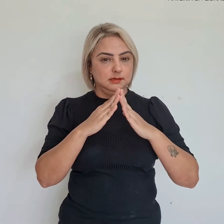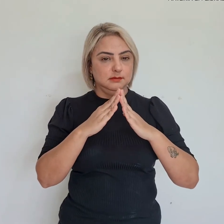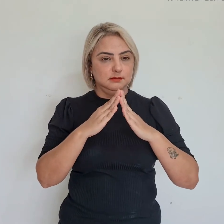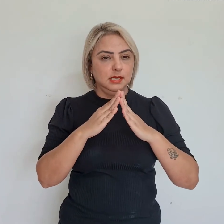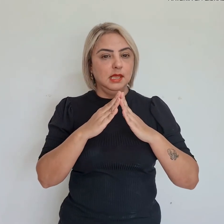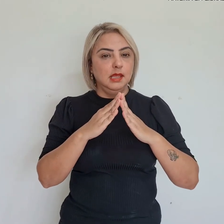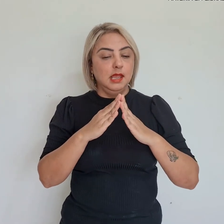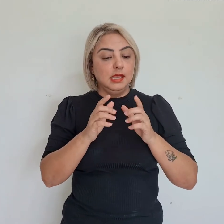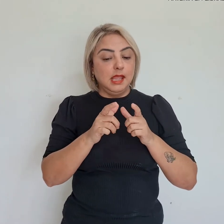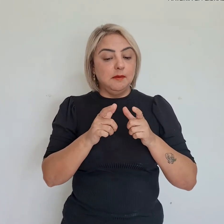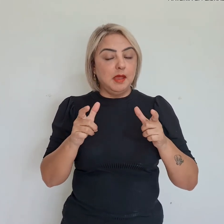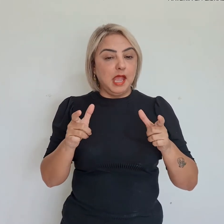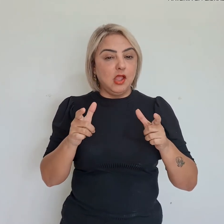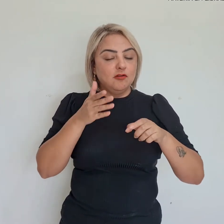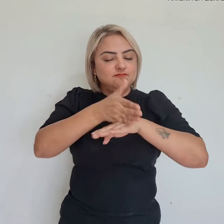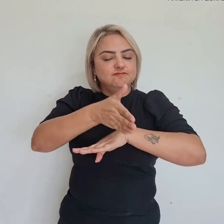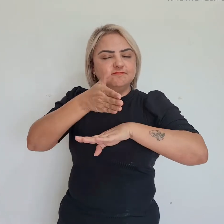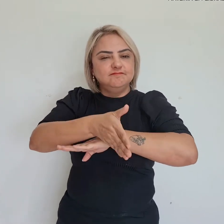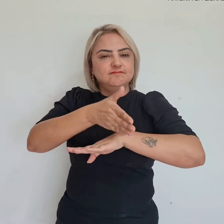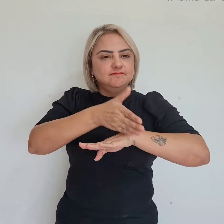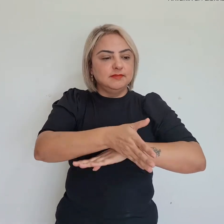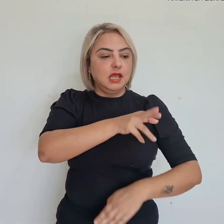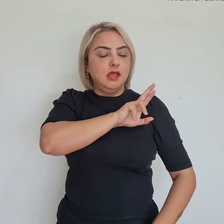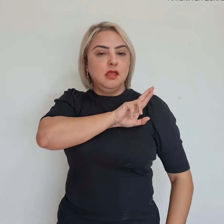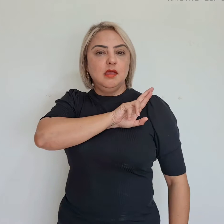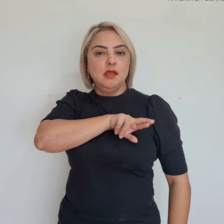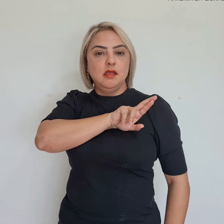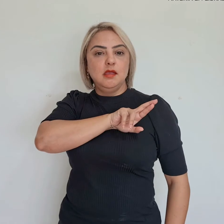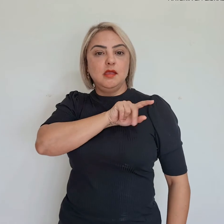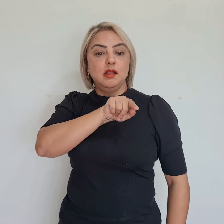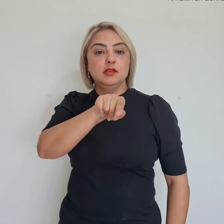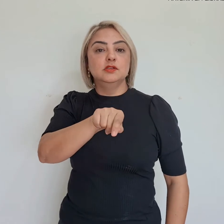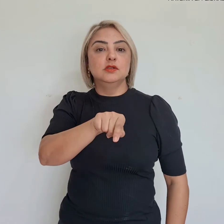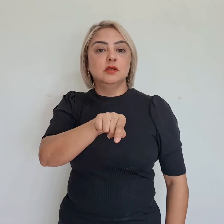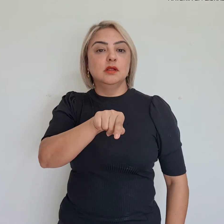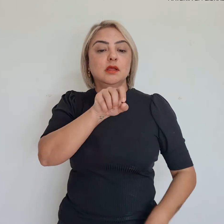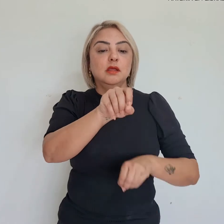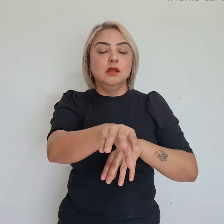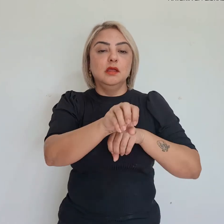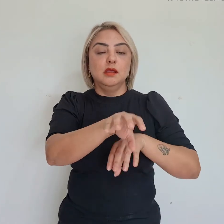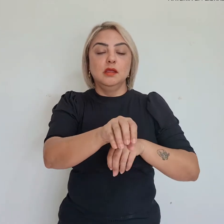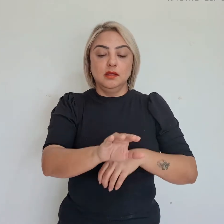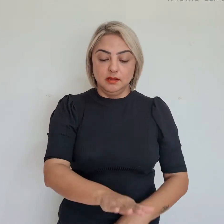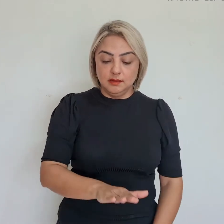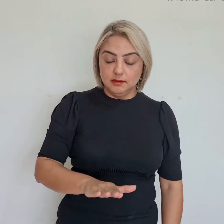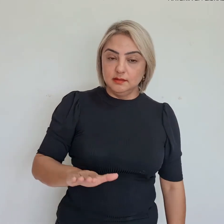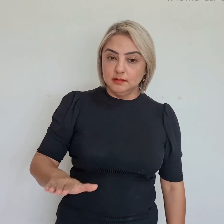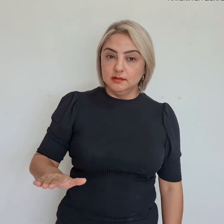maior interferência religiosa sobre a educação das crianças da escola